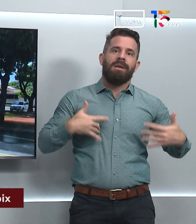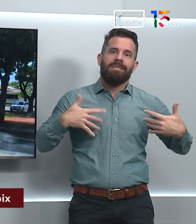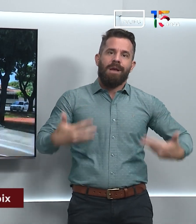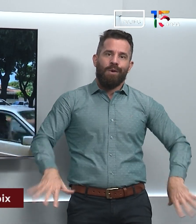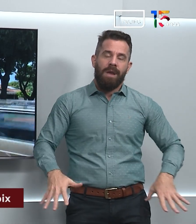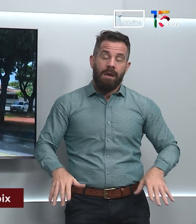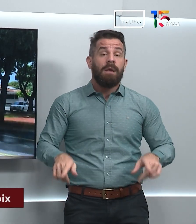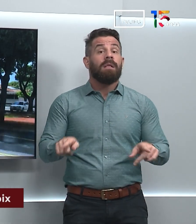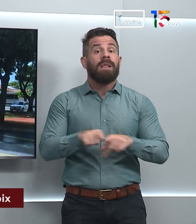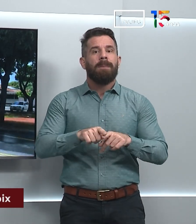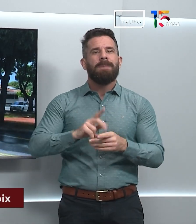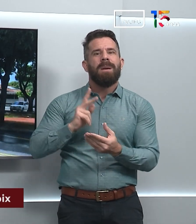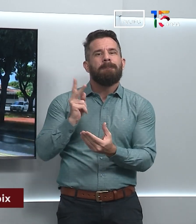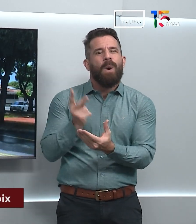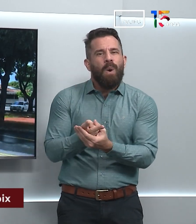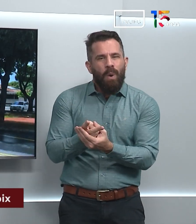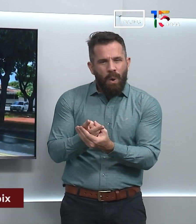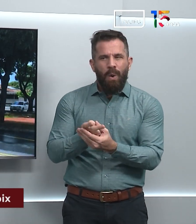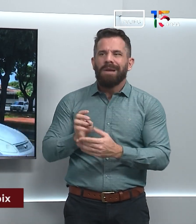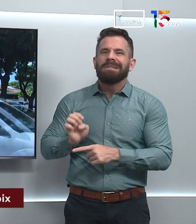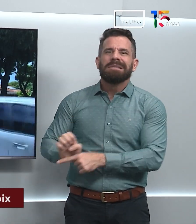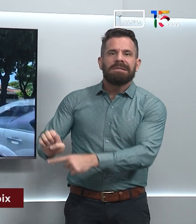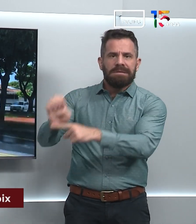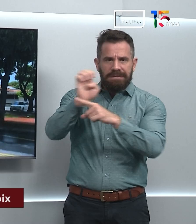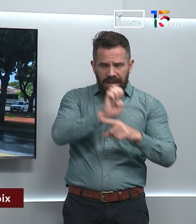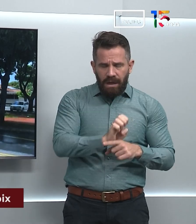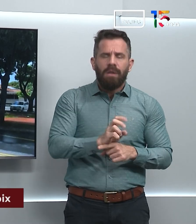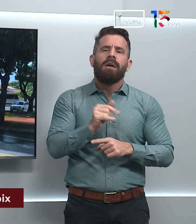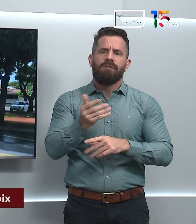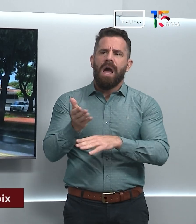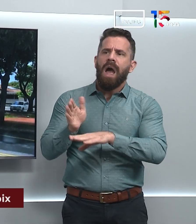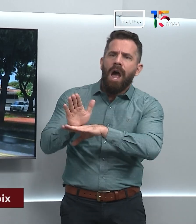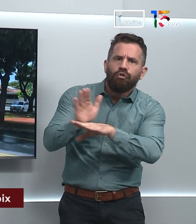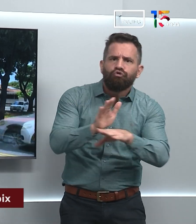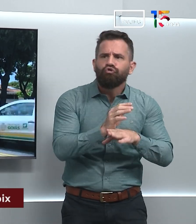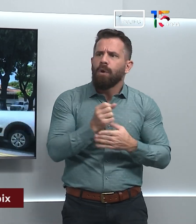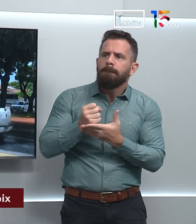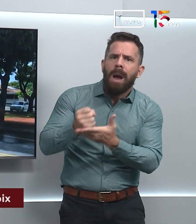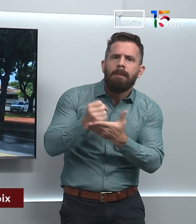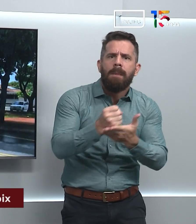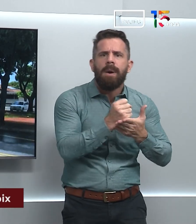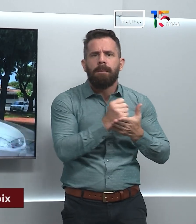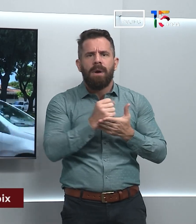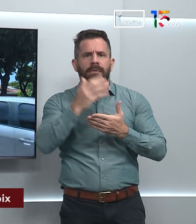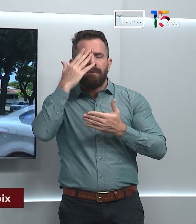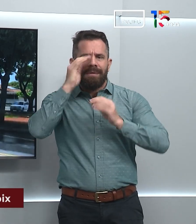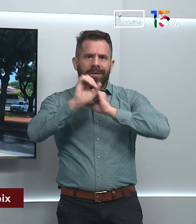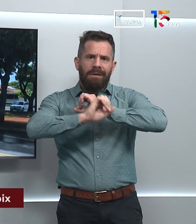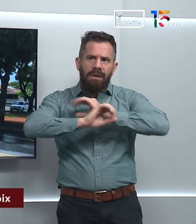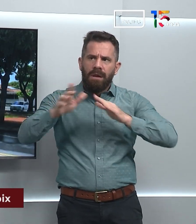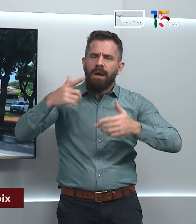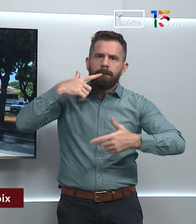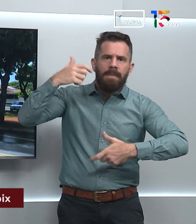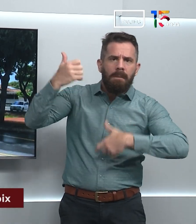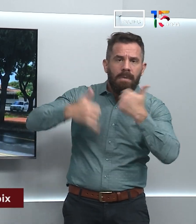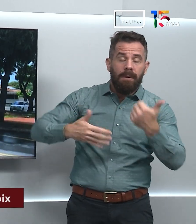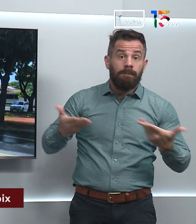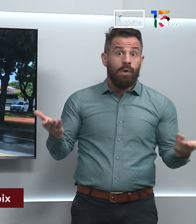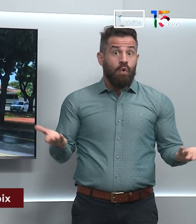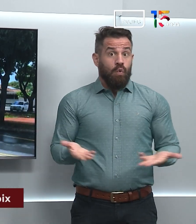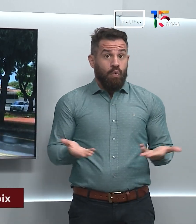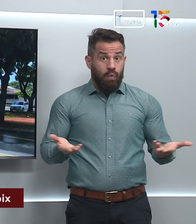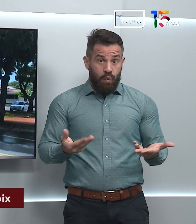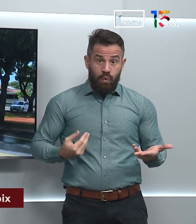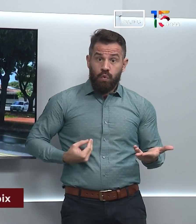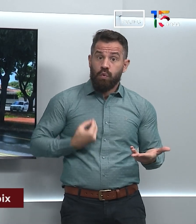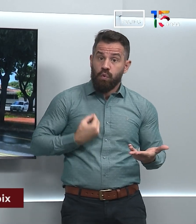os PROCONs estaduais estão responsáveis por ajudar a população a entender toda essa situação. Por isso, a partir de hoje, eles